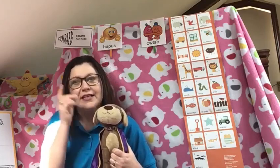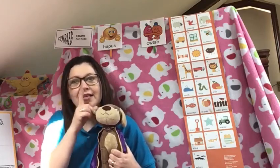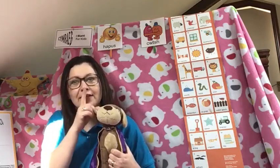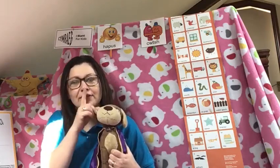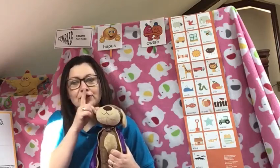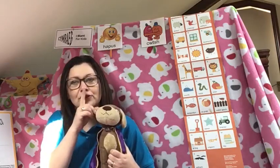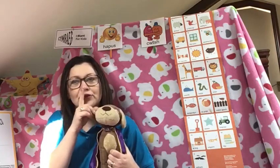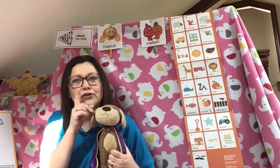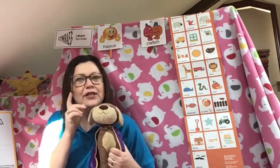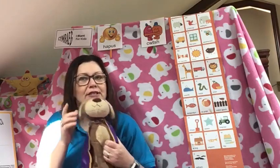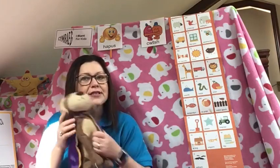Cysgu,